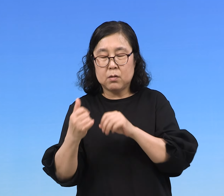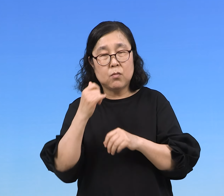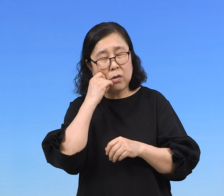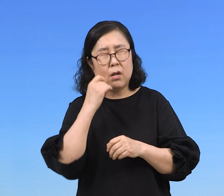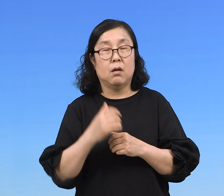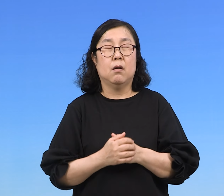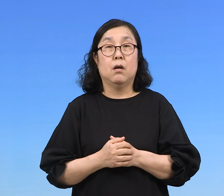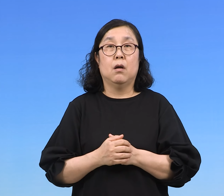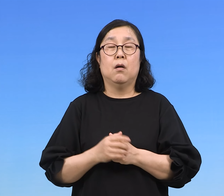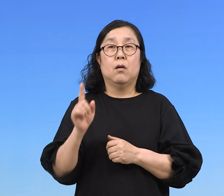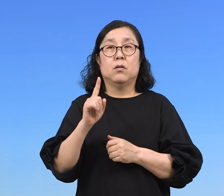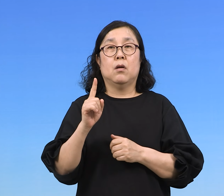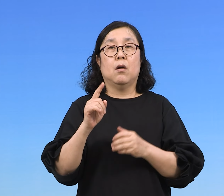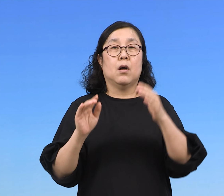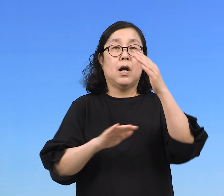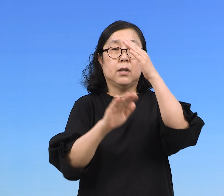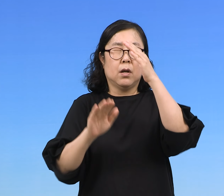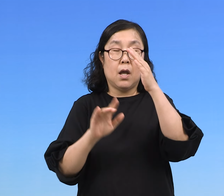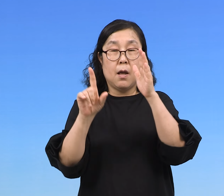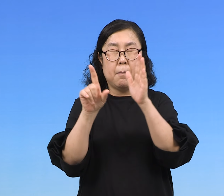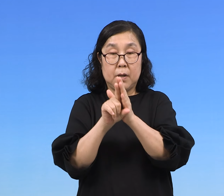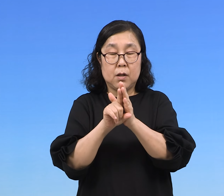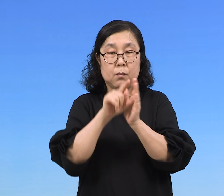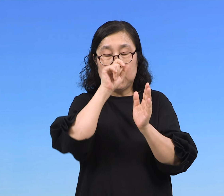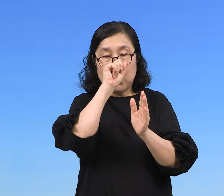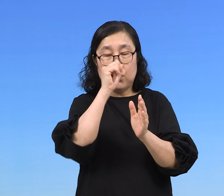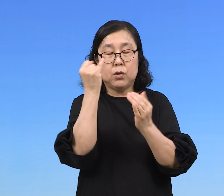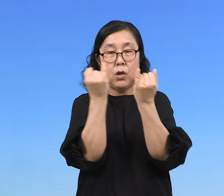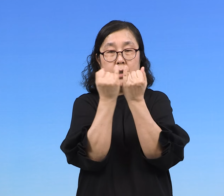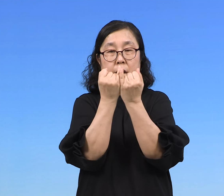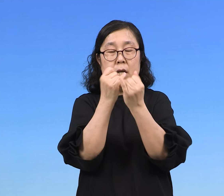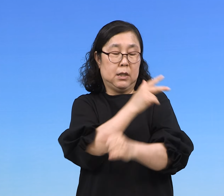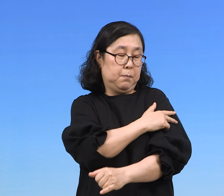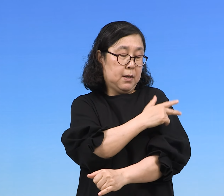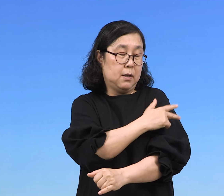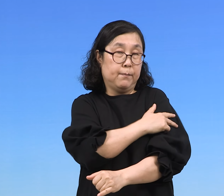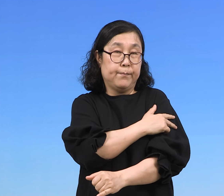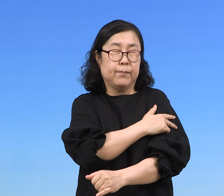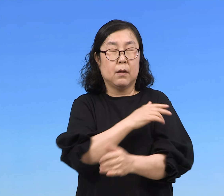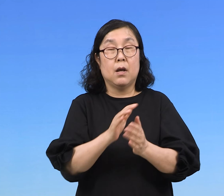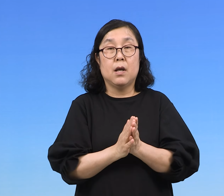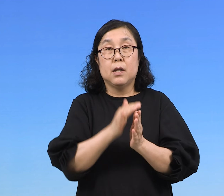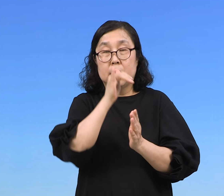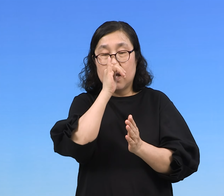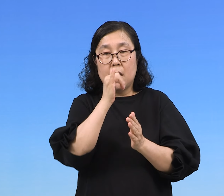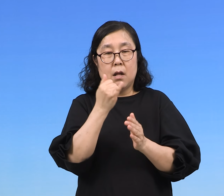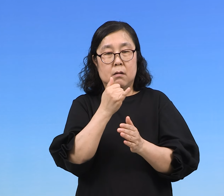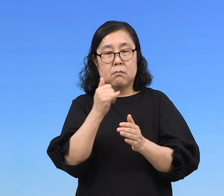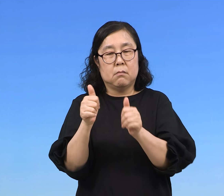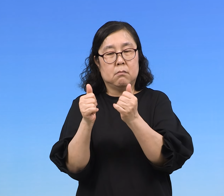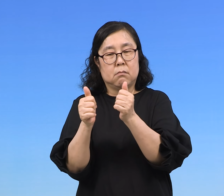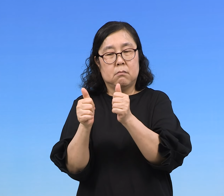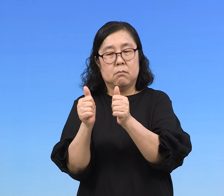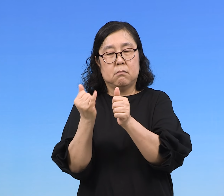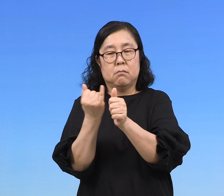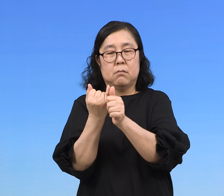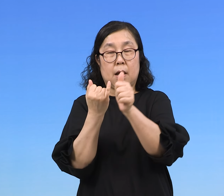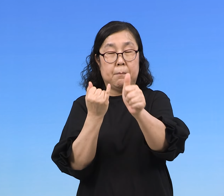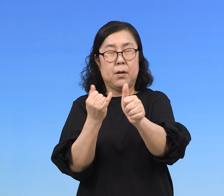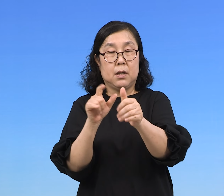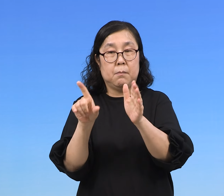어떤 가정에 그 믿음이 되게 좋은 여집사님이 계셨나 봅니다. 그런데 남편이 믿음이 별로 없는 것